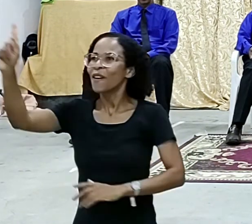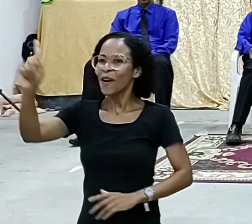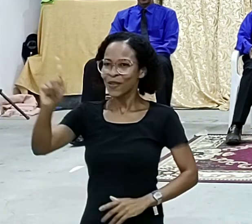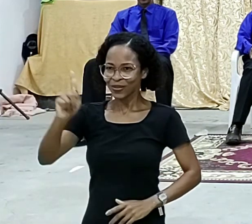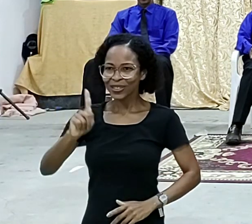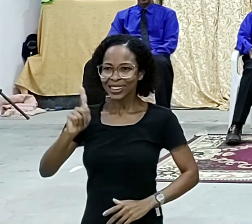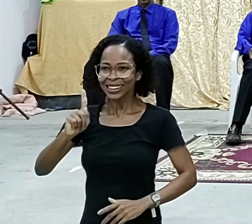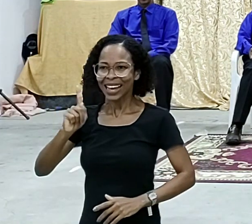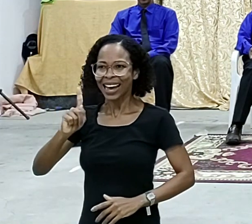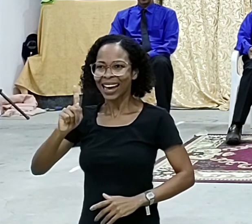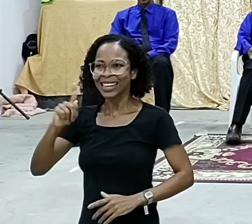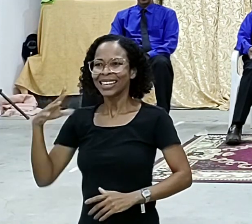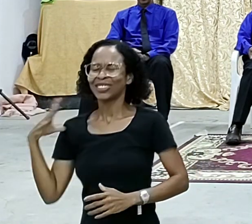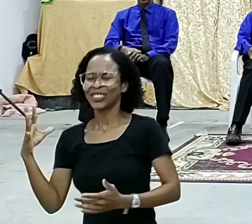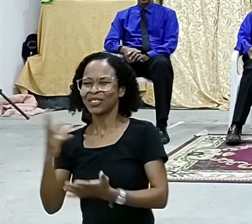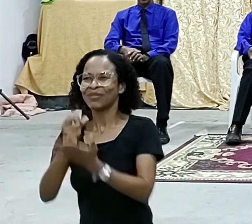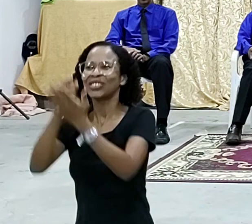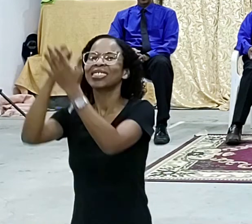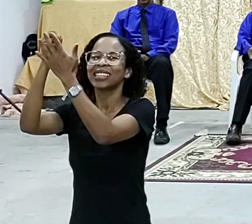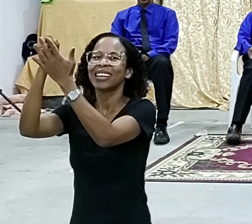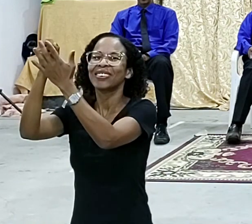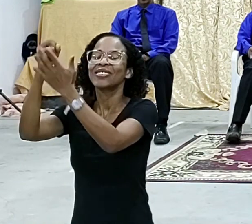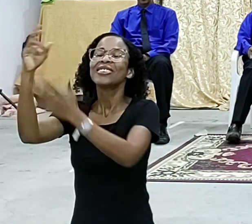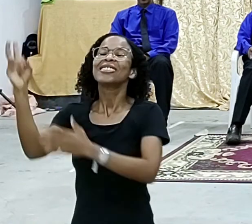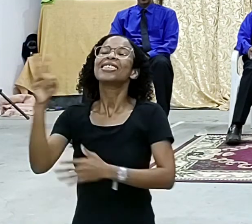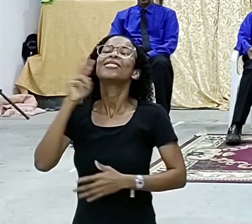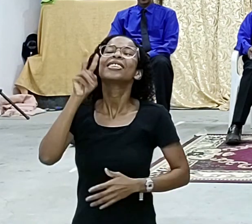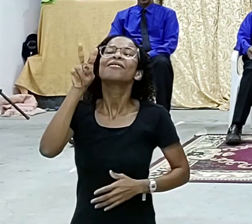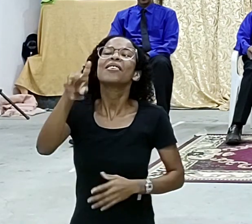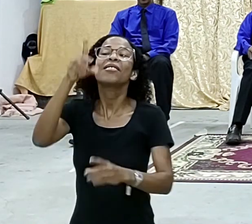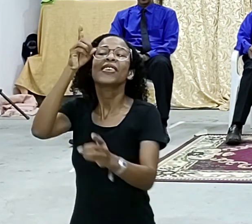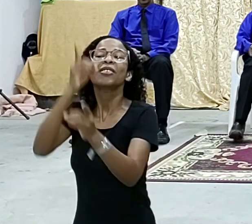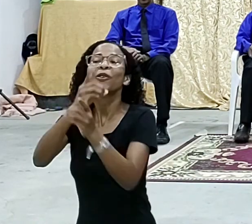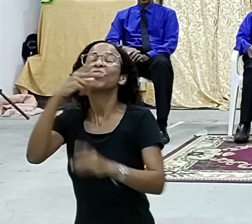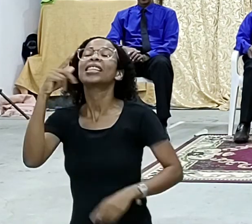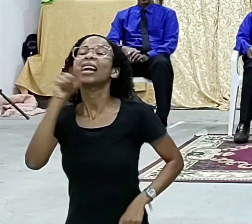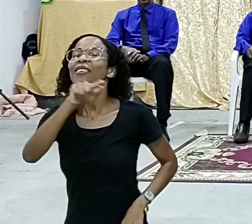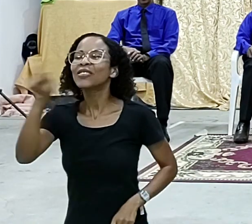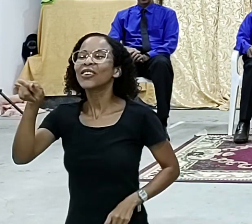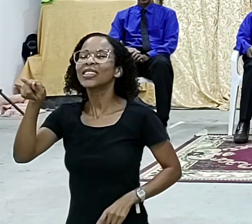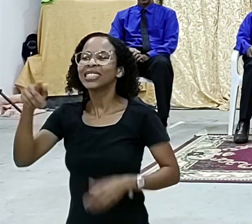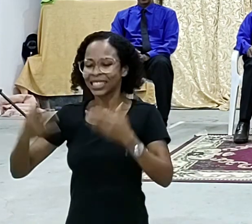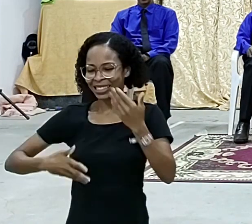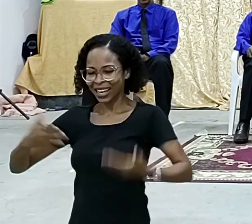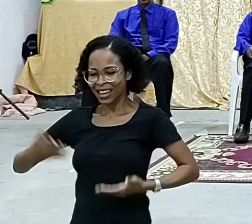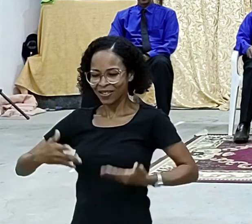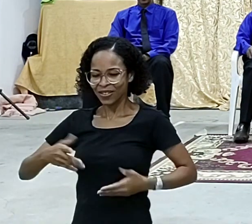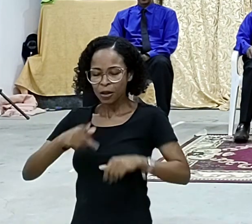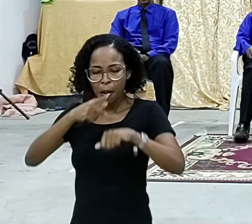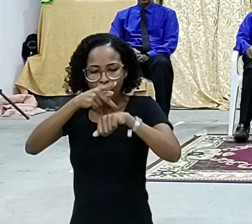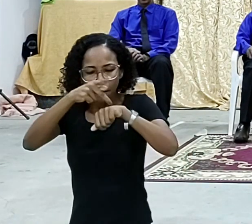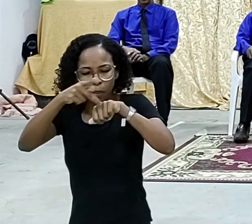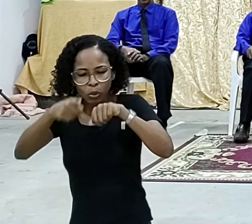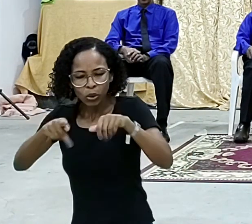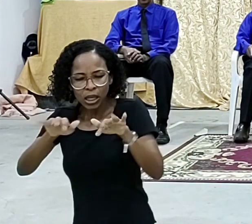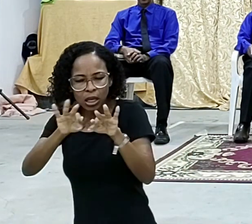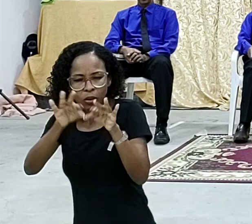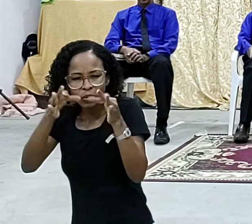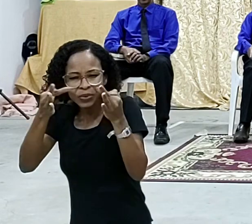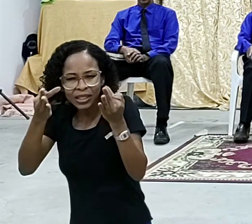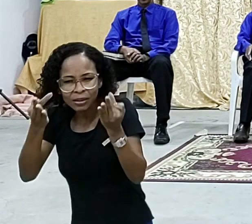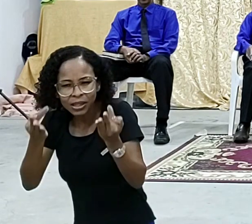esperando com paciência aquele que vive e que reina para todo sempre. Deus, Ele